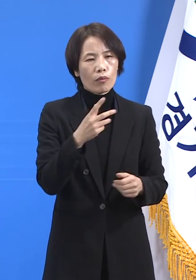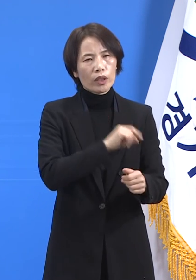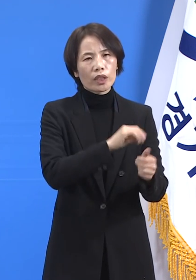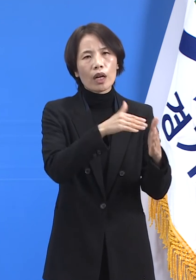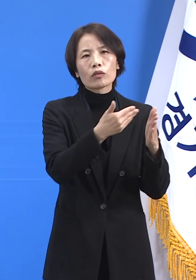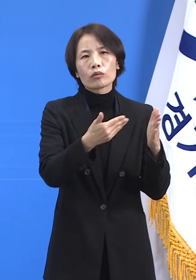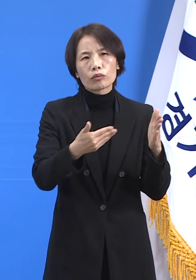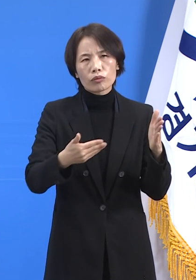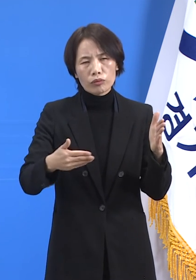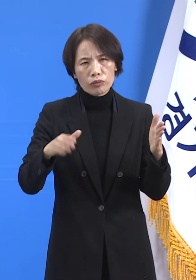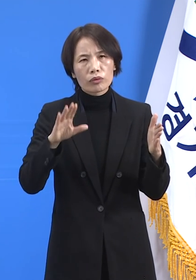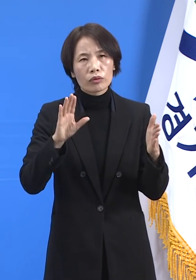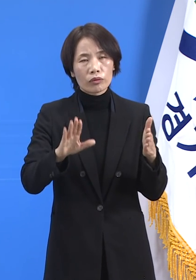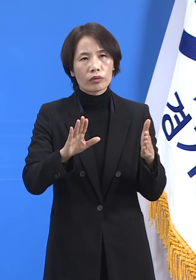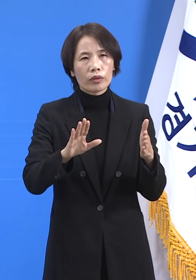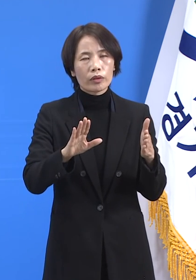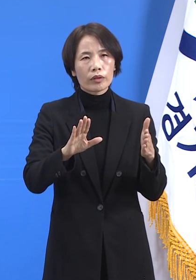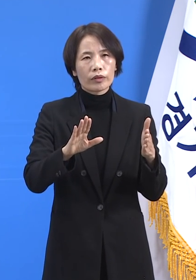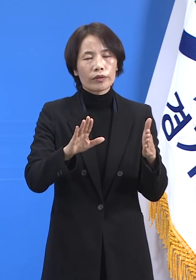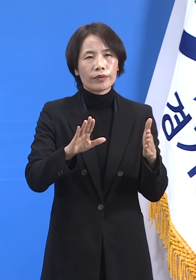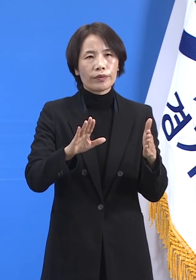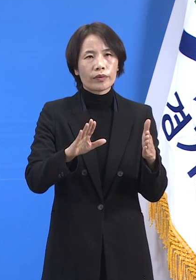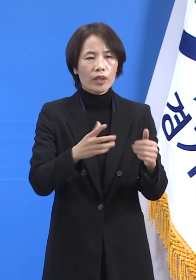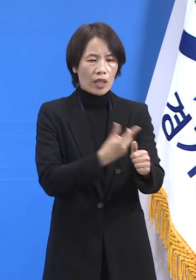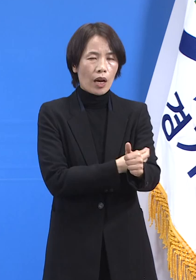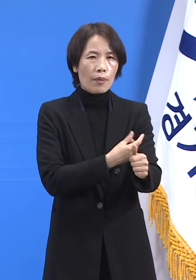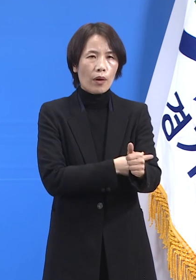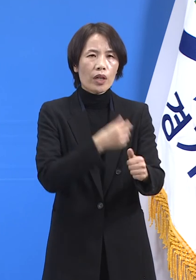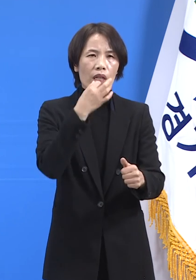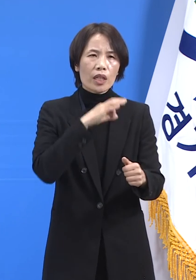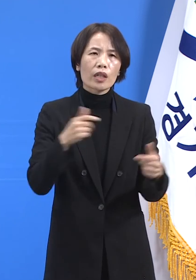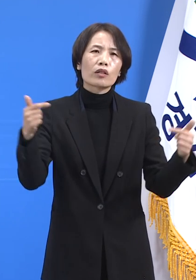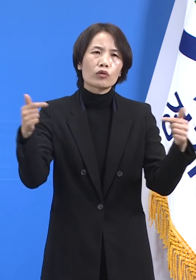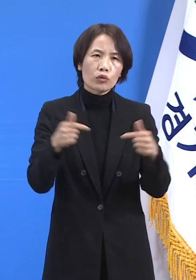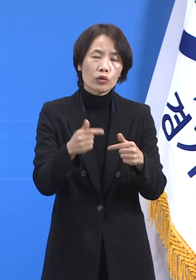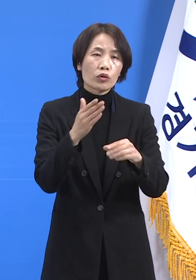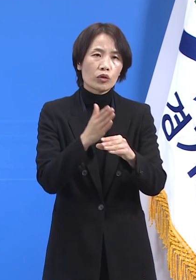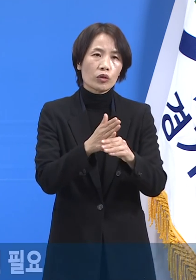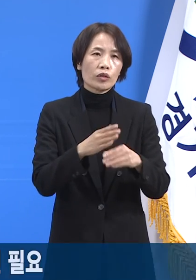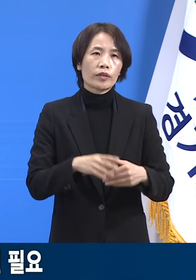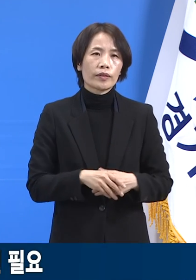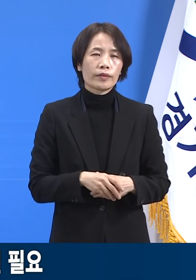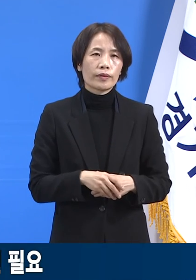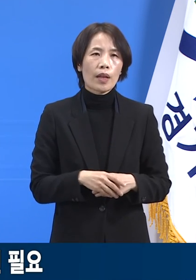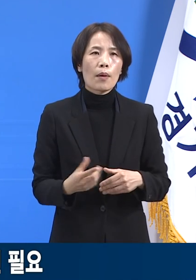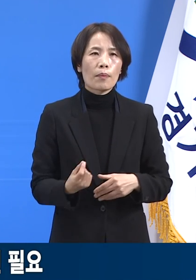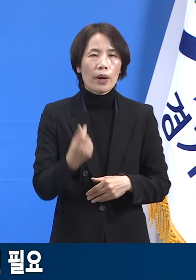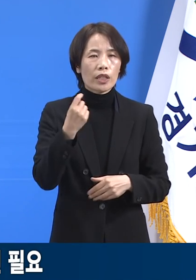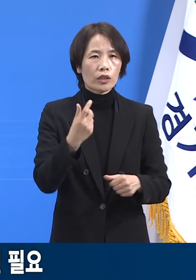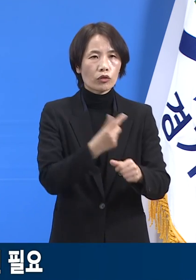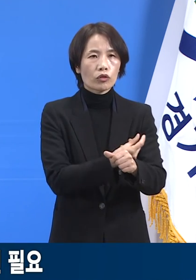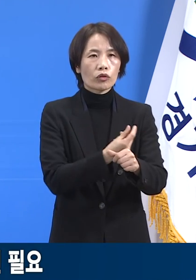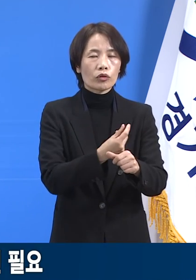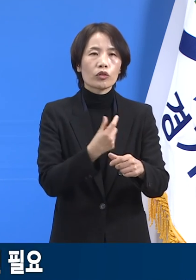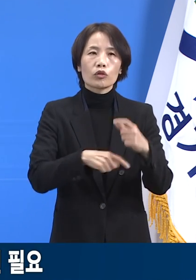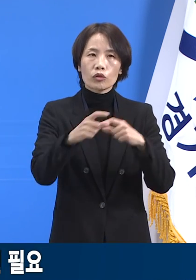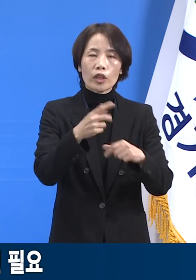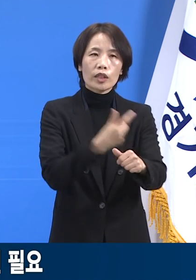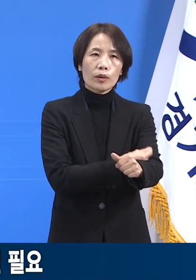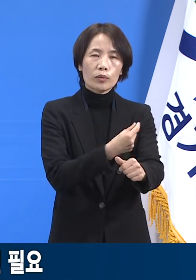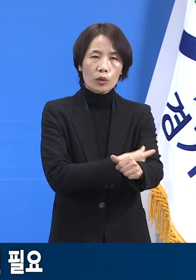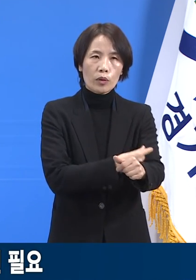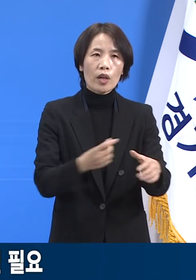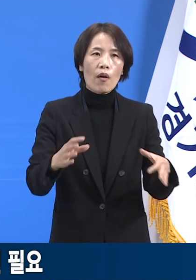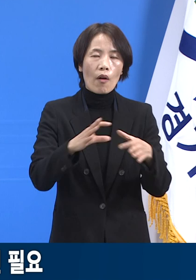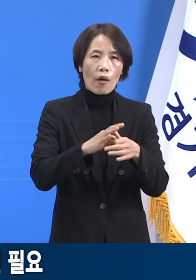접종한 고위험 시설 입소자인 경우 간접 예방 효과가 감소하고 있습니다. 신속한 추가 접종을 통해 예방